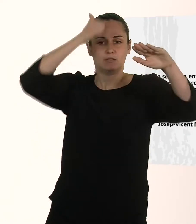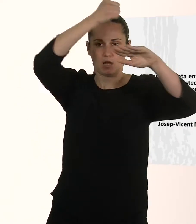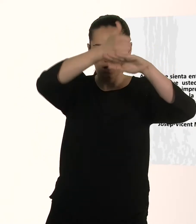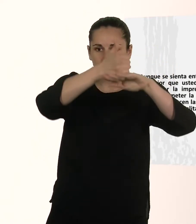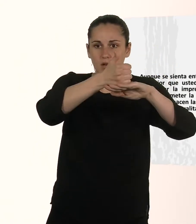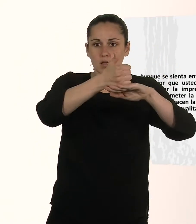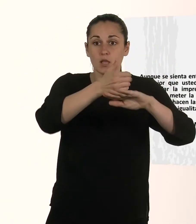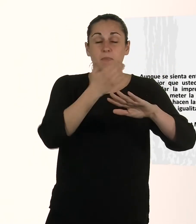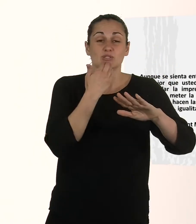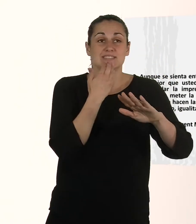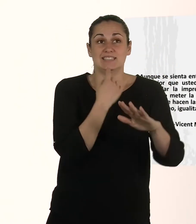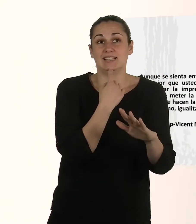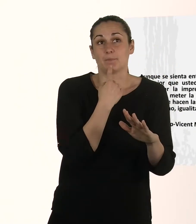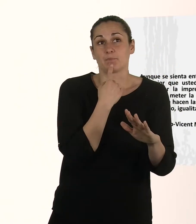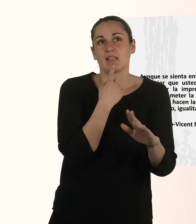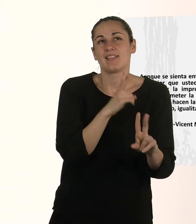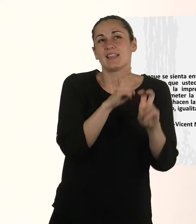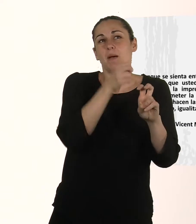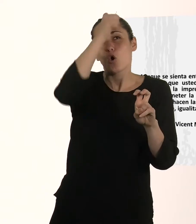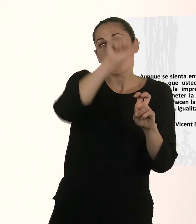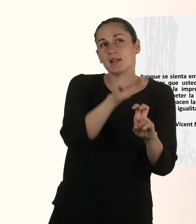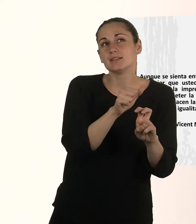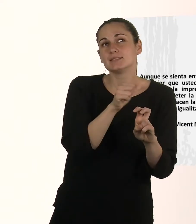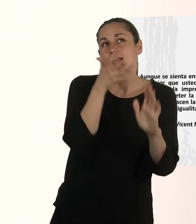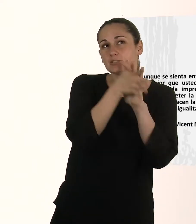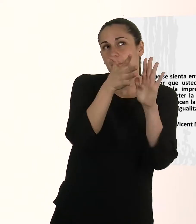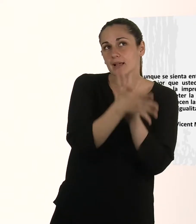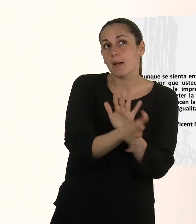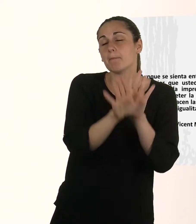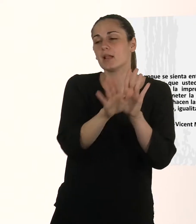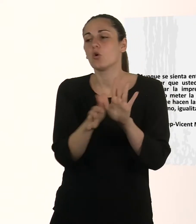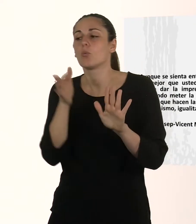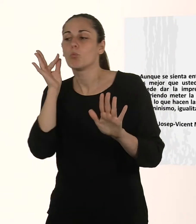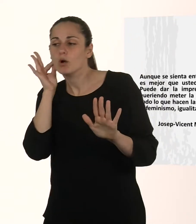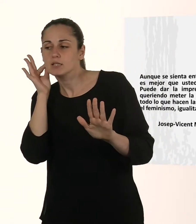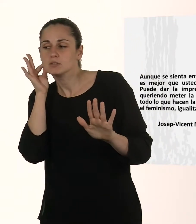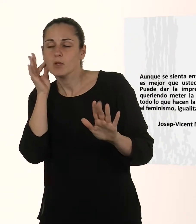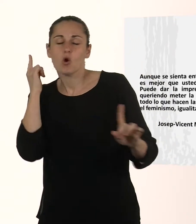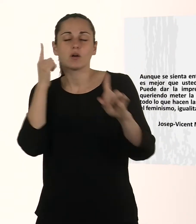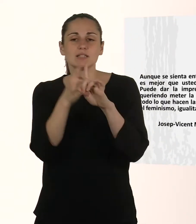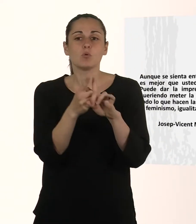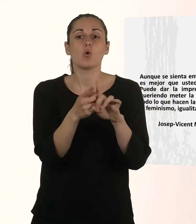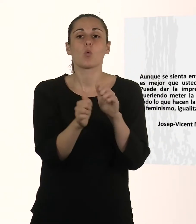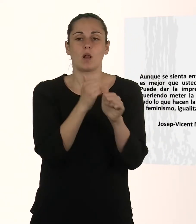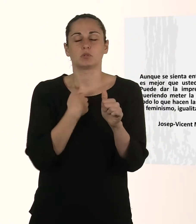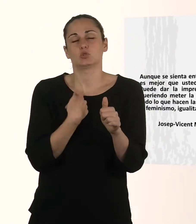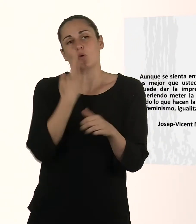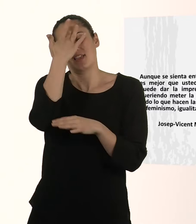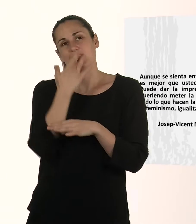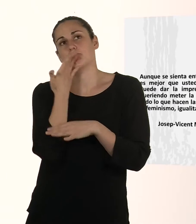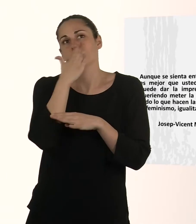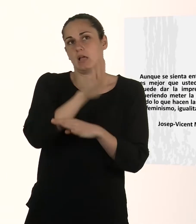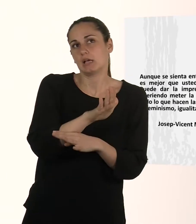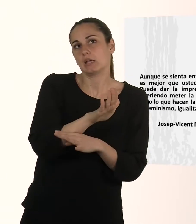está hablando de las mujeres, ¿vale? Y así quedó un poco bien con esas hermanas, con esas compañeras con las que yo tantas ganas